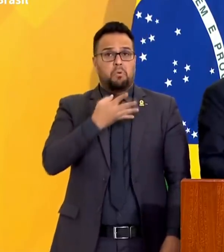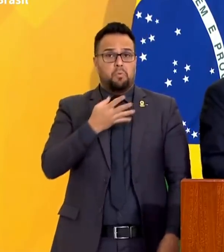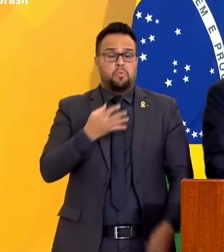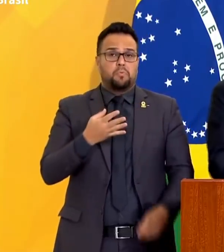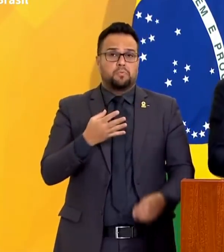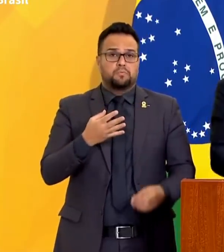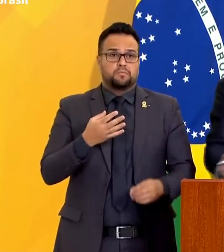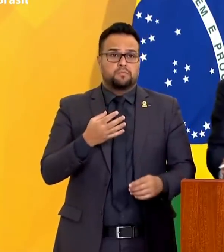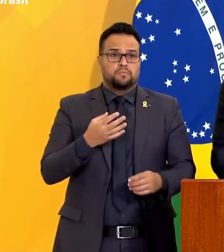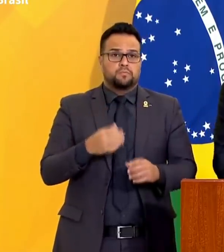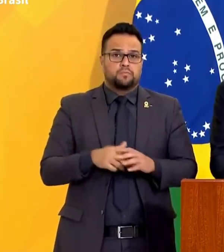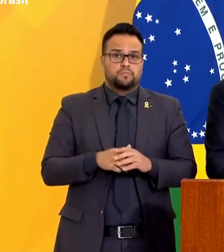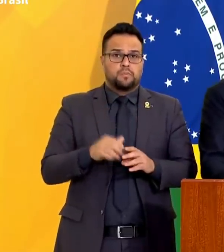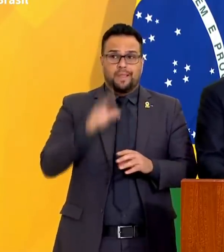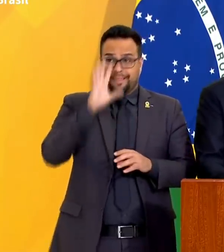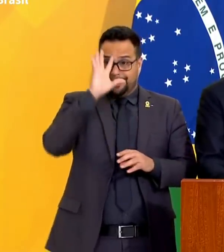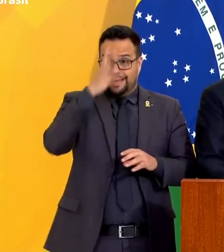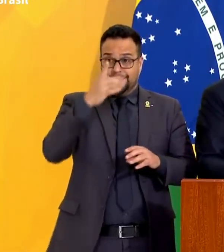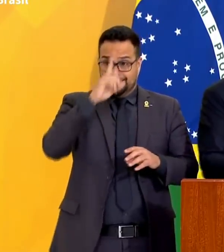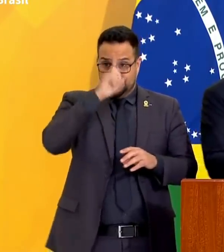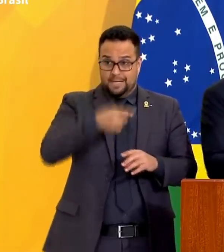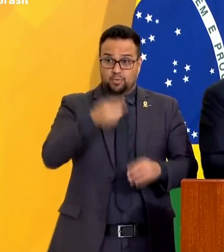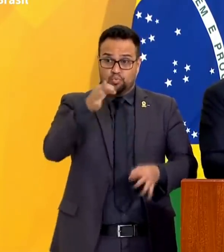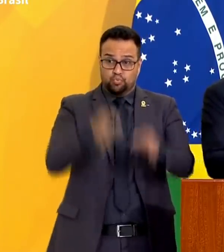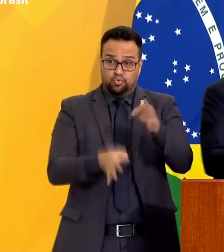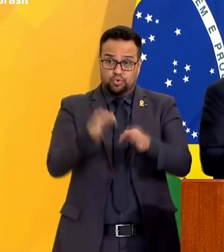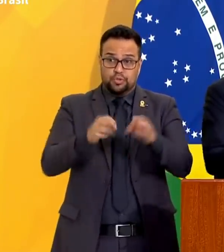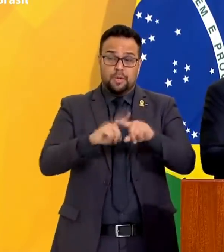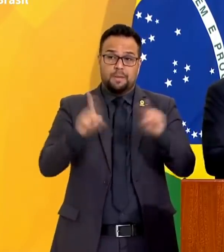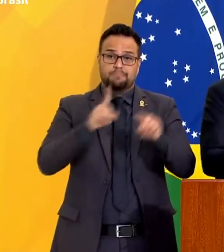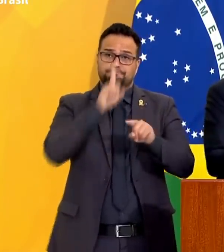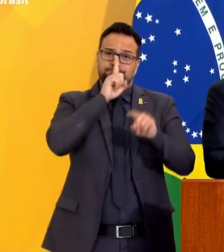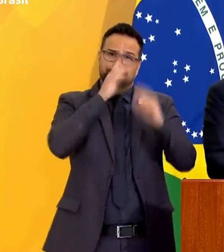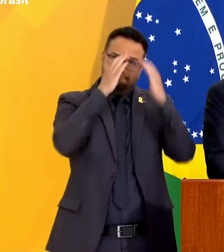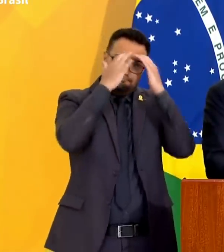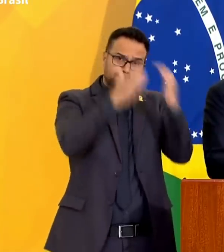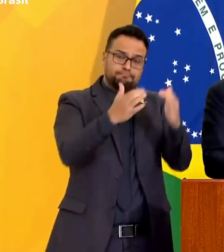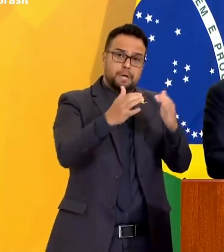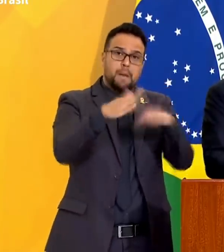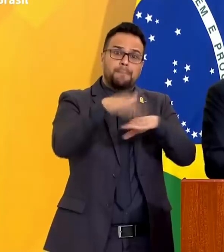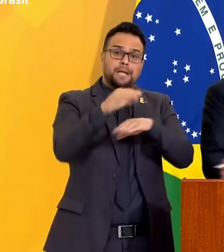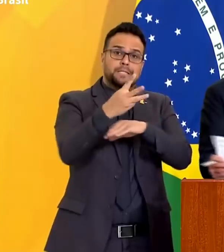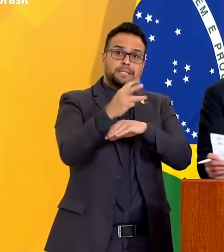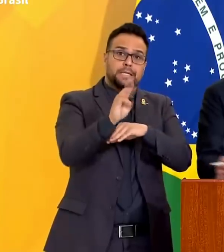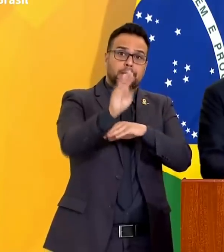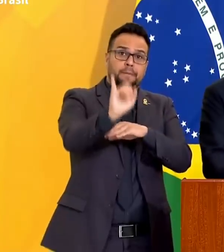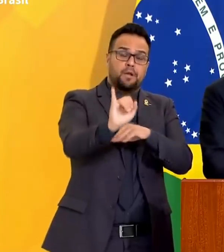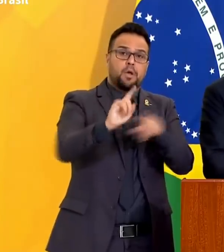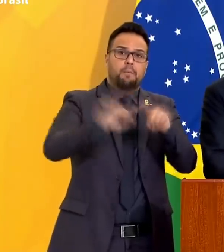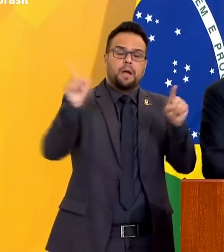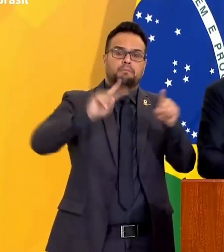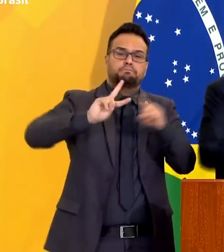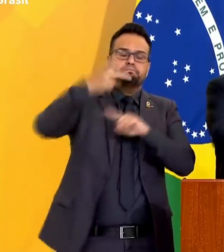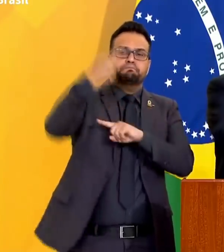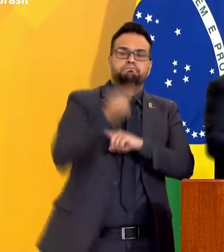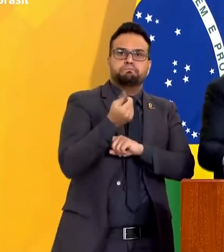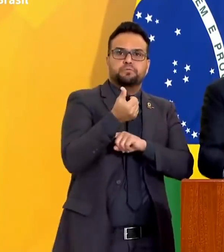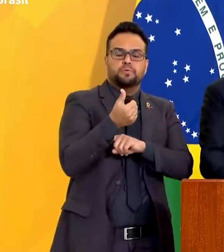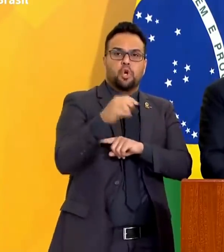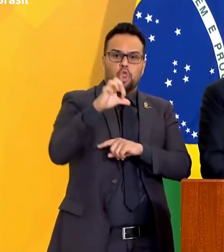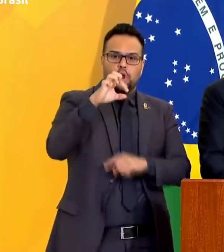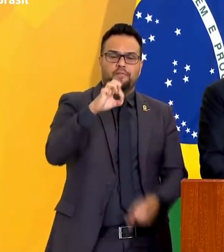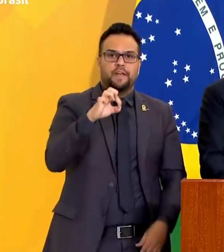judicial não se discute se cumpre mas como cumprir o pagamento previsto na hora de 30 bilhões de repente passa pra 90000000000